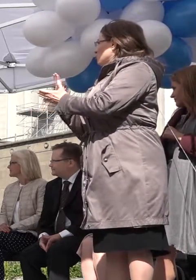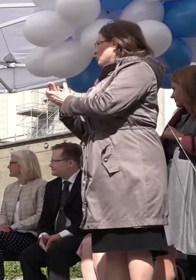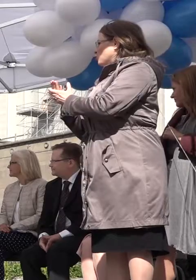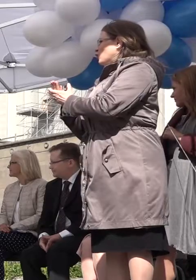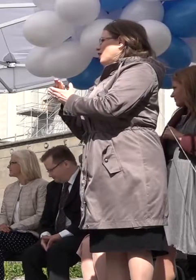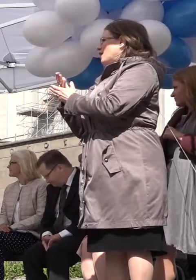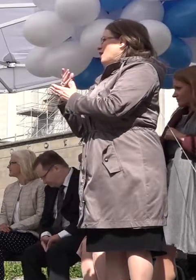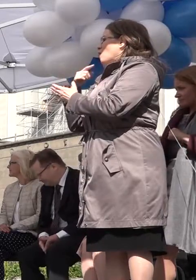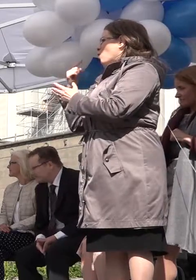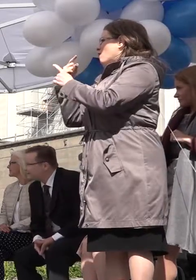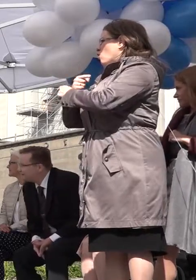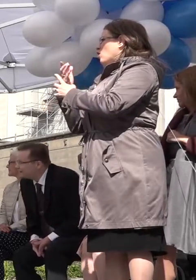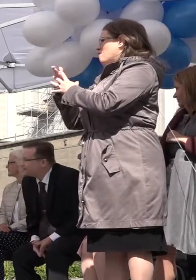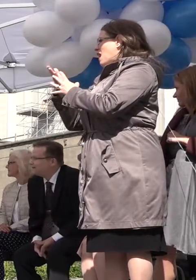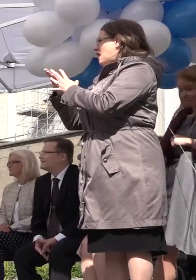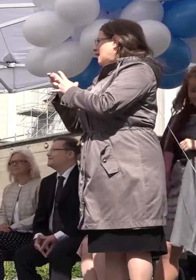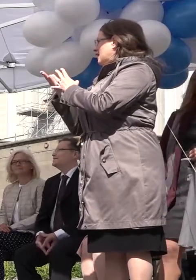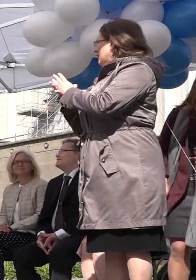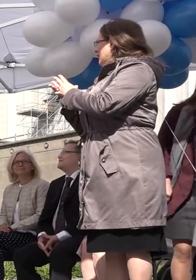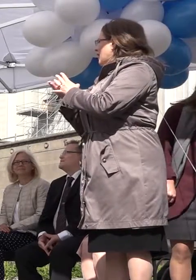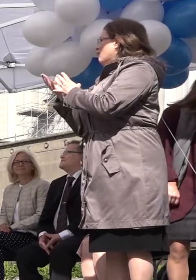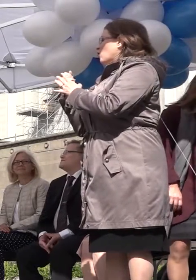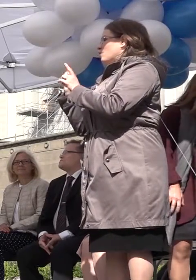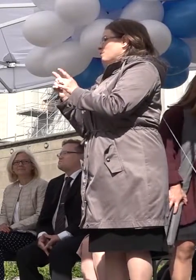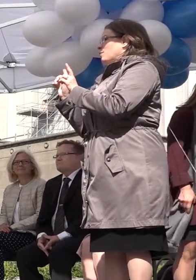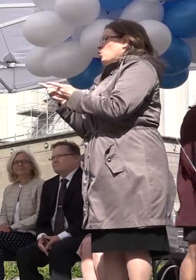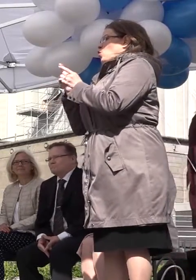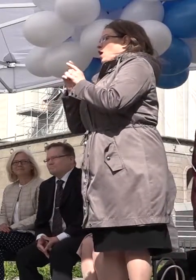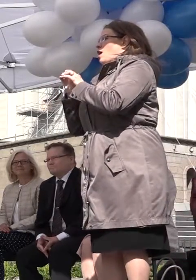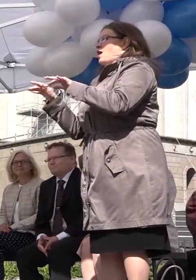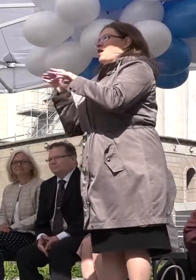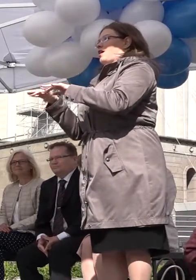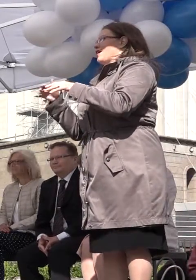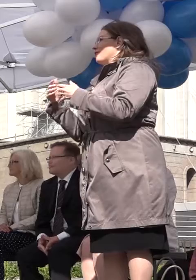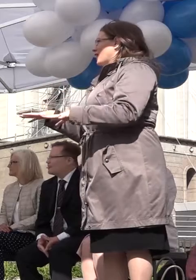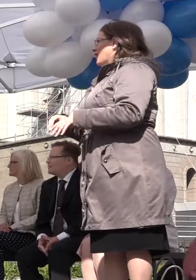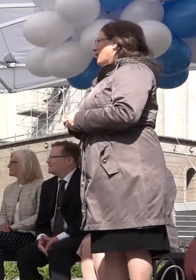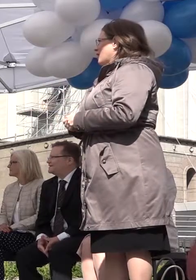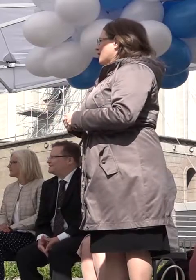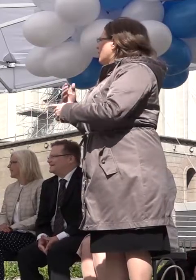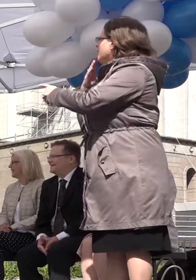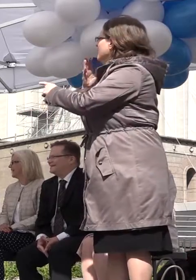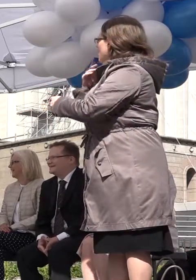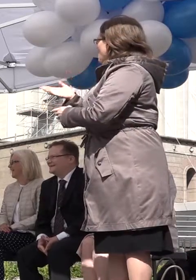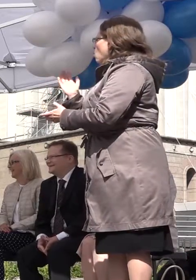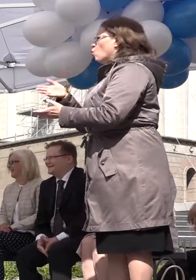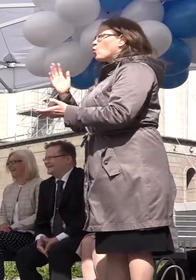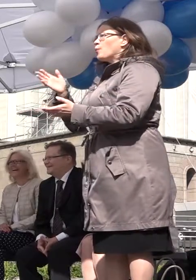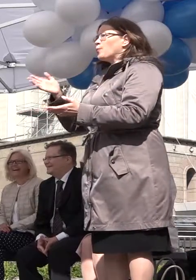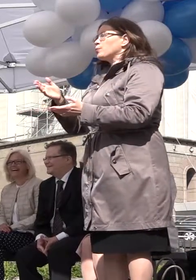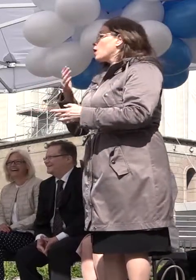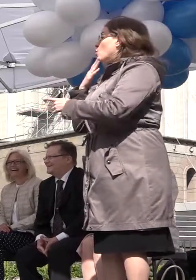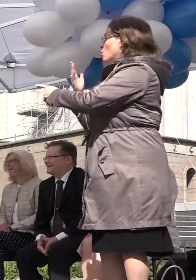seuraavien puheenvuorojen välissä voit vetää pikku soolot vielä sieltä kohta. No siellä on tulossa